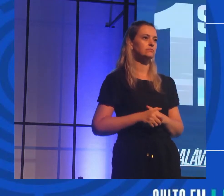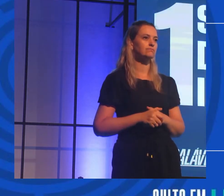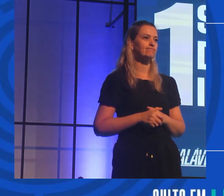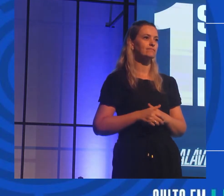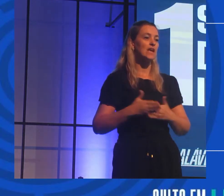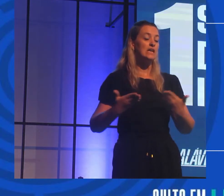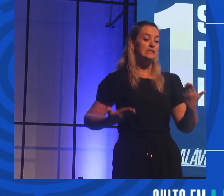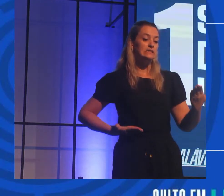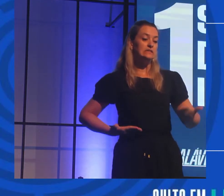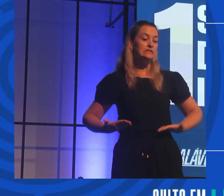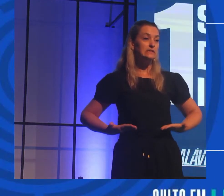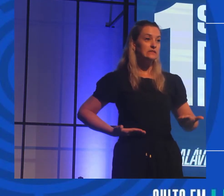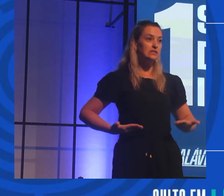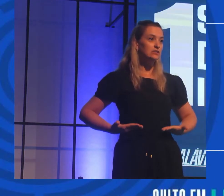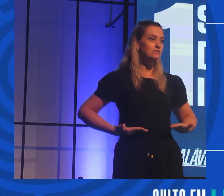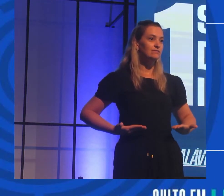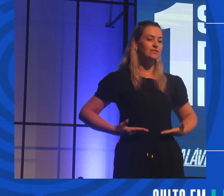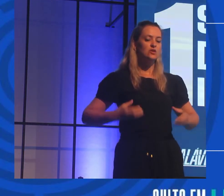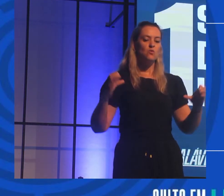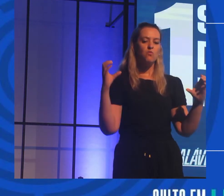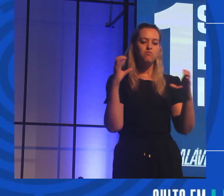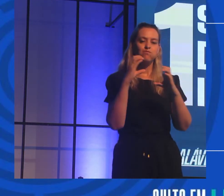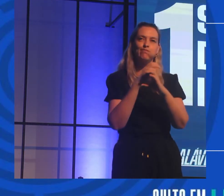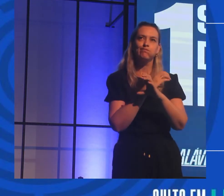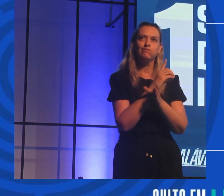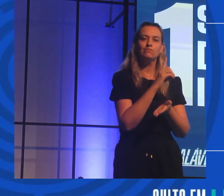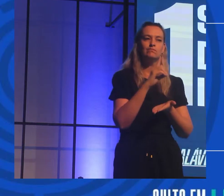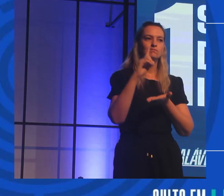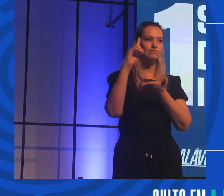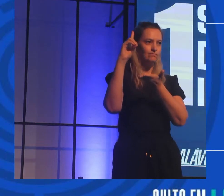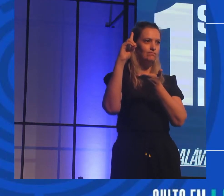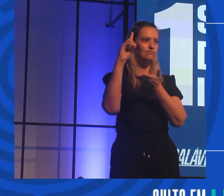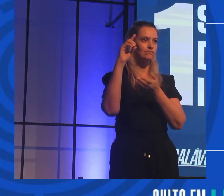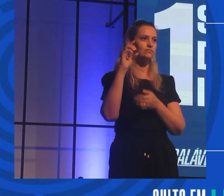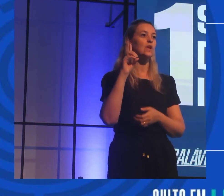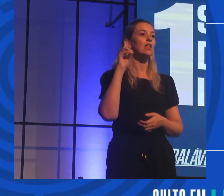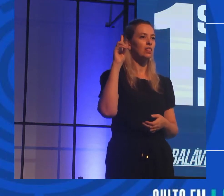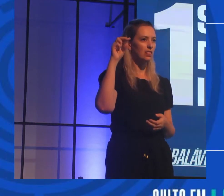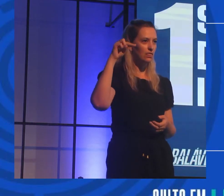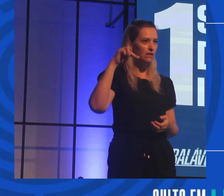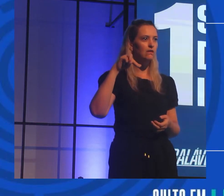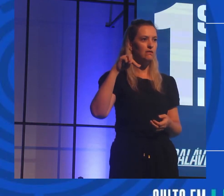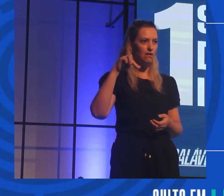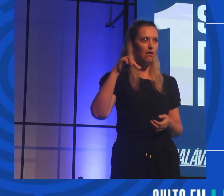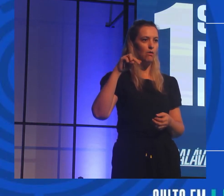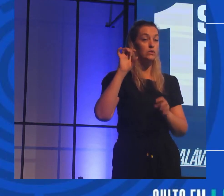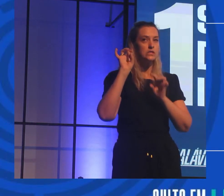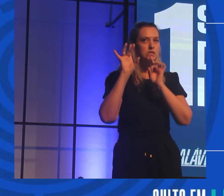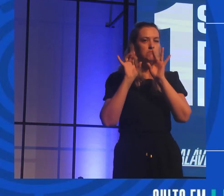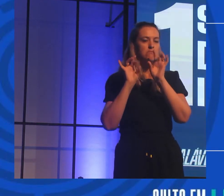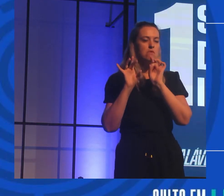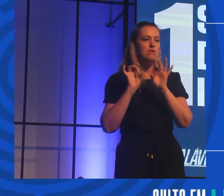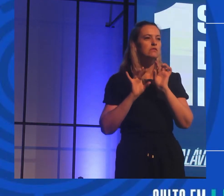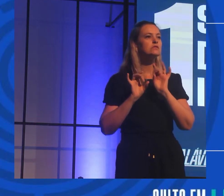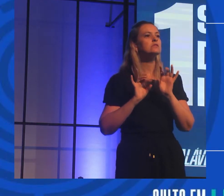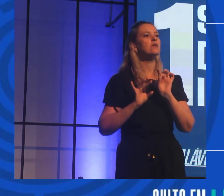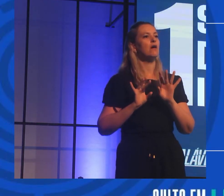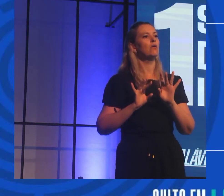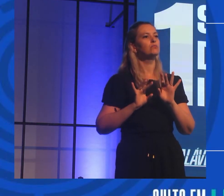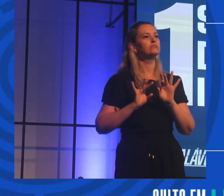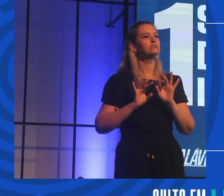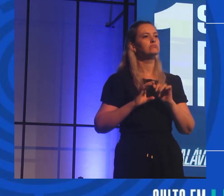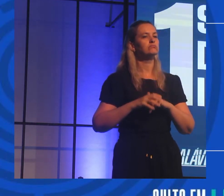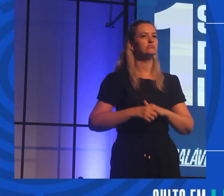a Deus com integridade. Daniel se destaca, e aqueles que estavam à sua volta, a semelhança de Sadraque,